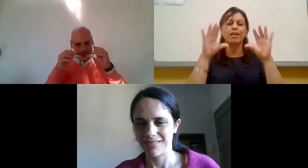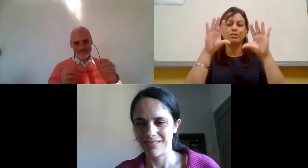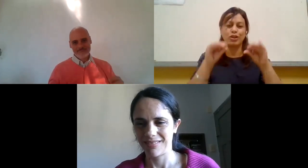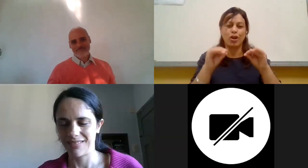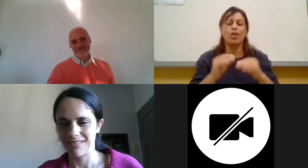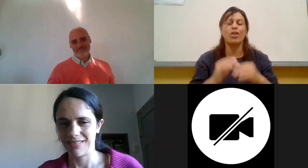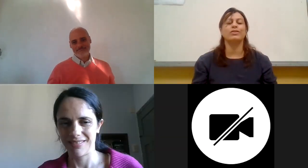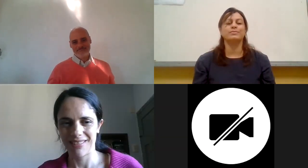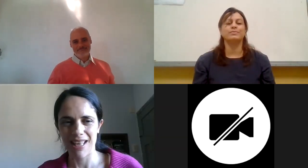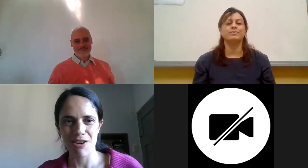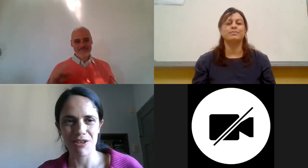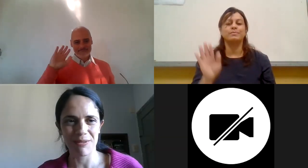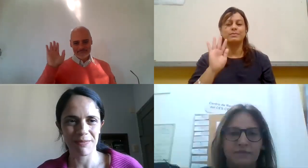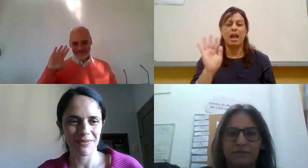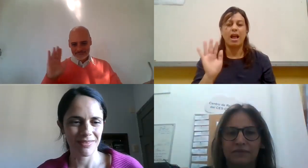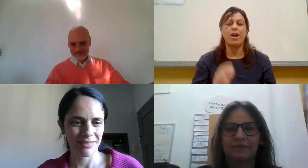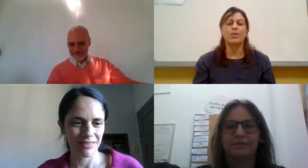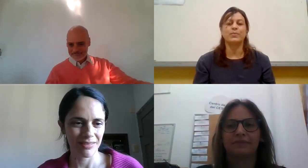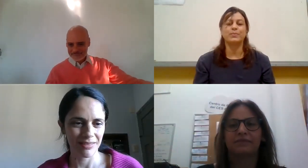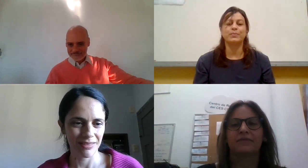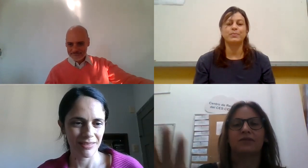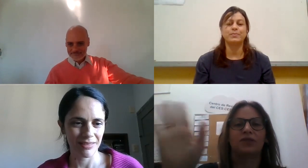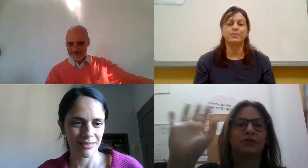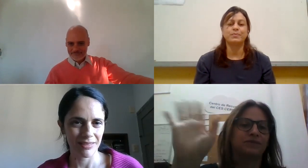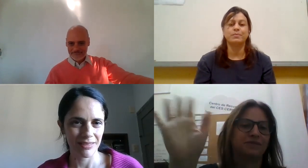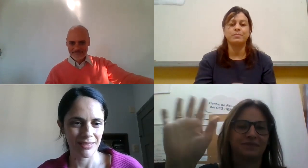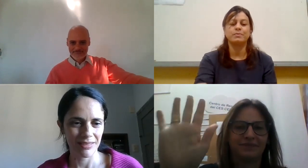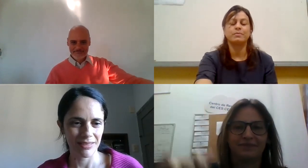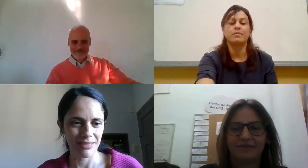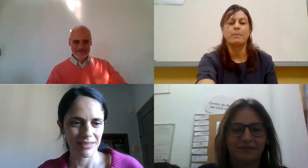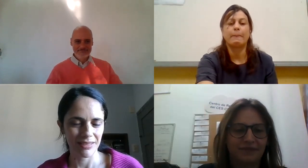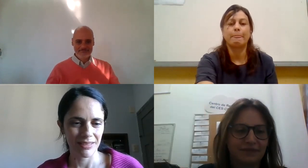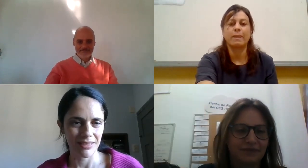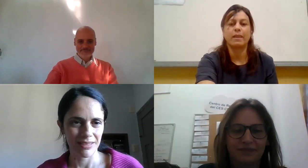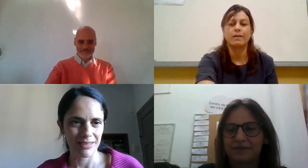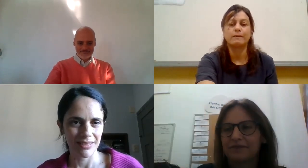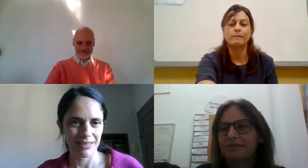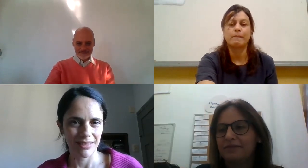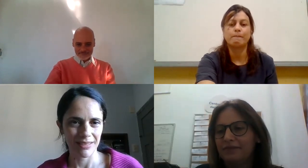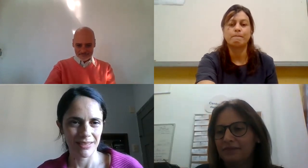Chao. Adiós. Chao.